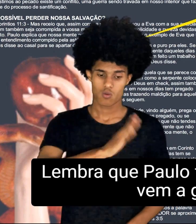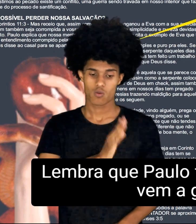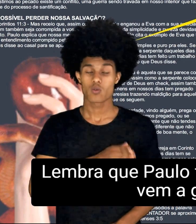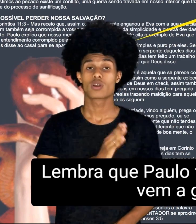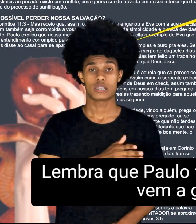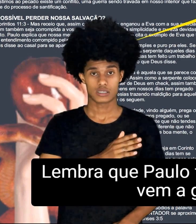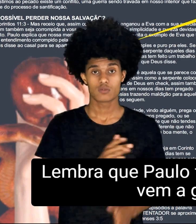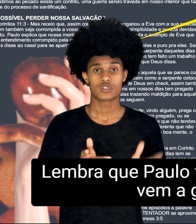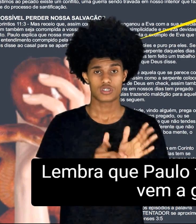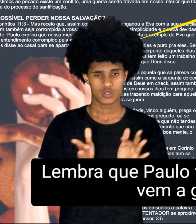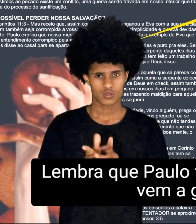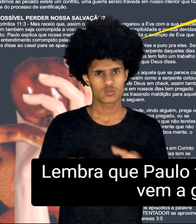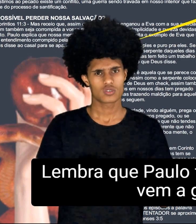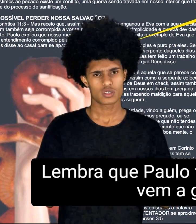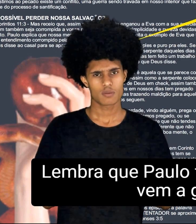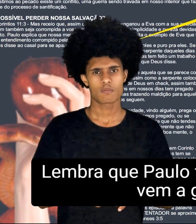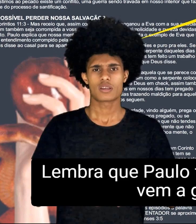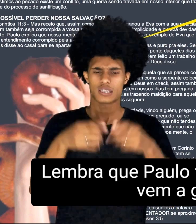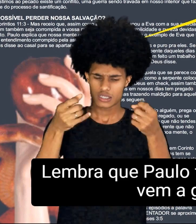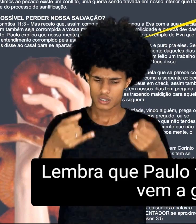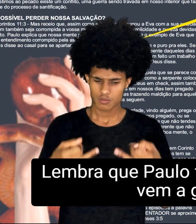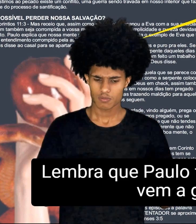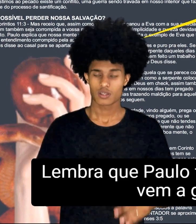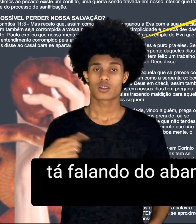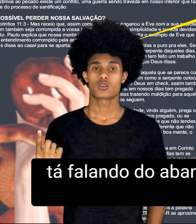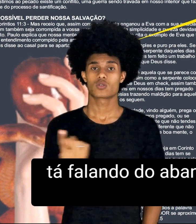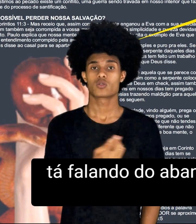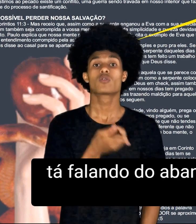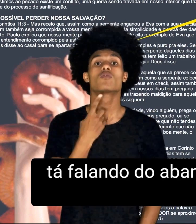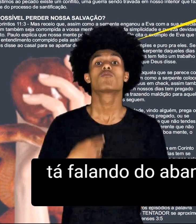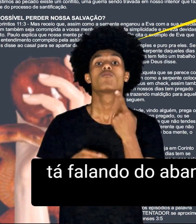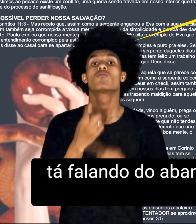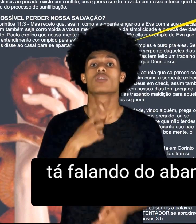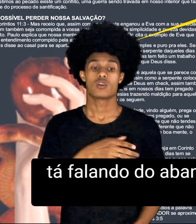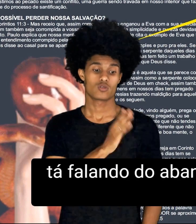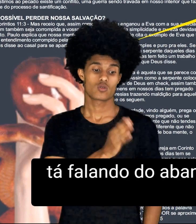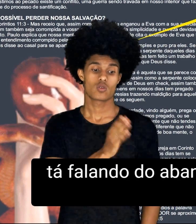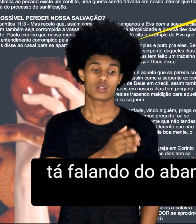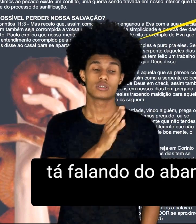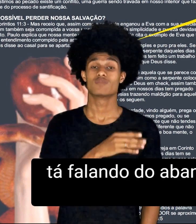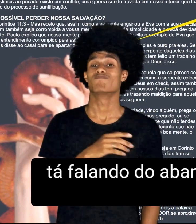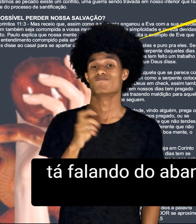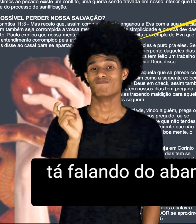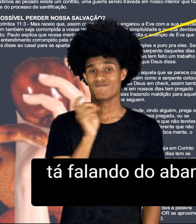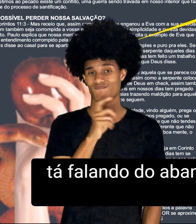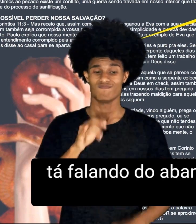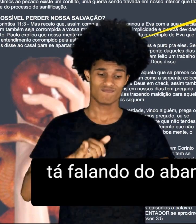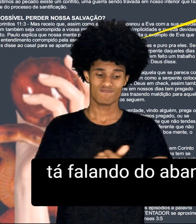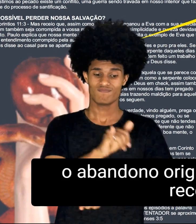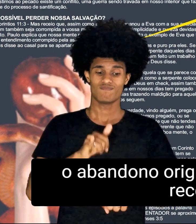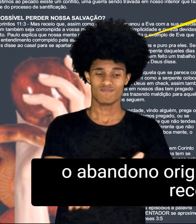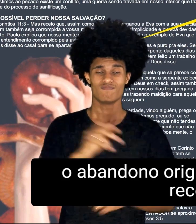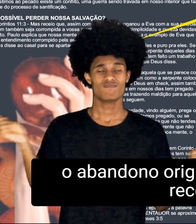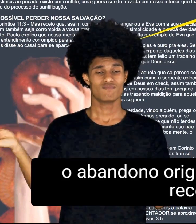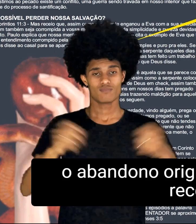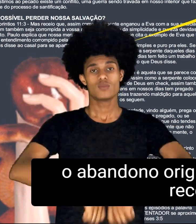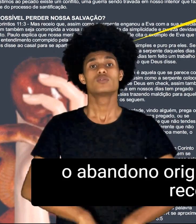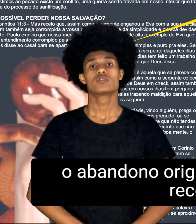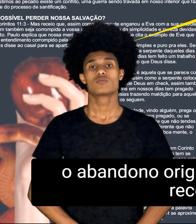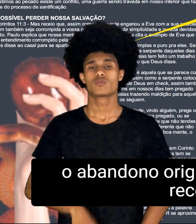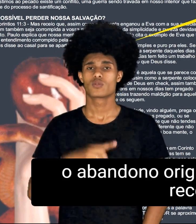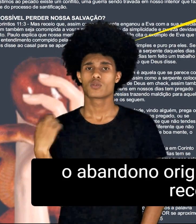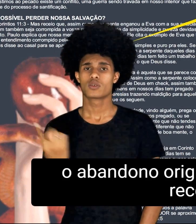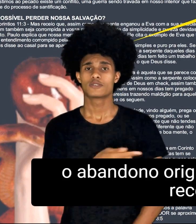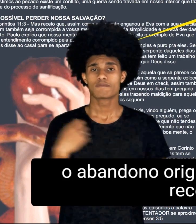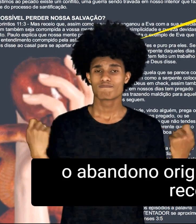fé? Lembra que Paulo fala, não virá o fim antes que venha a grande apostasia? Está falando do abandono original da fé. Cuidado com o abandono original da fé.